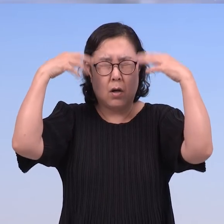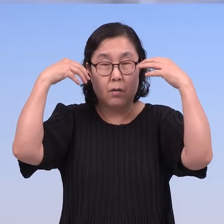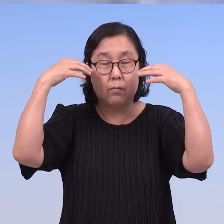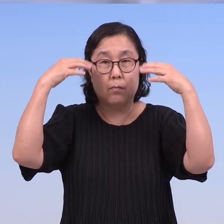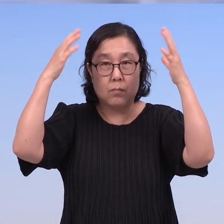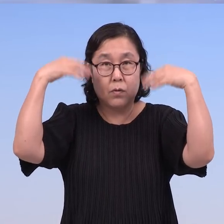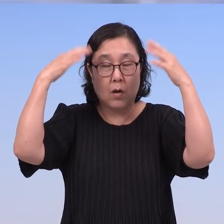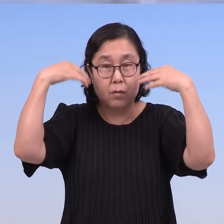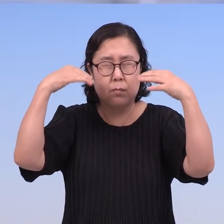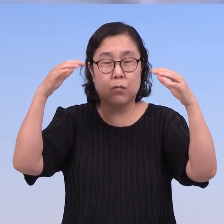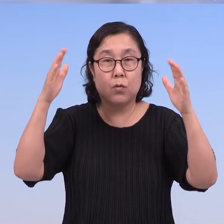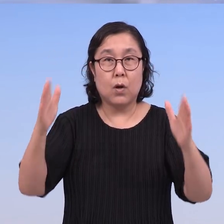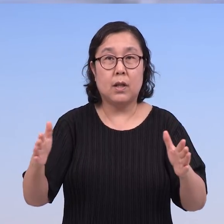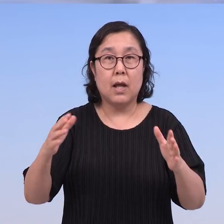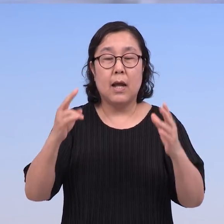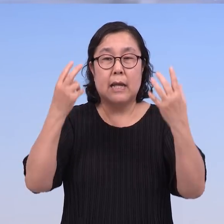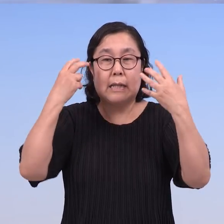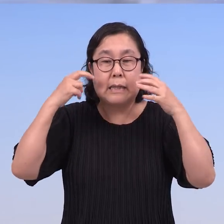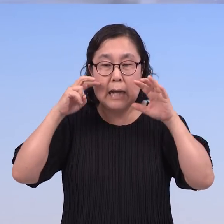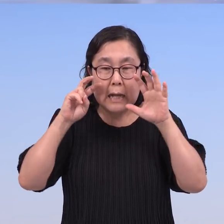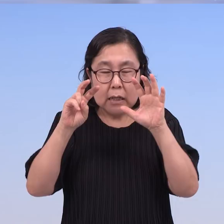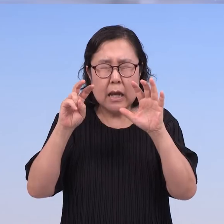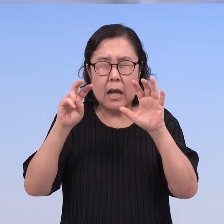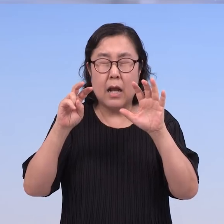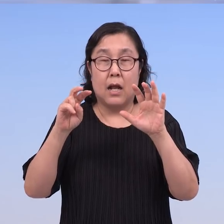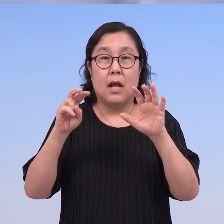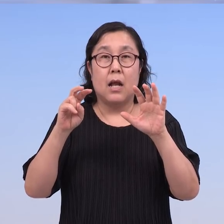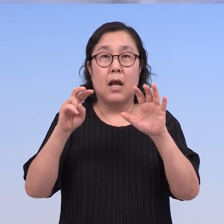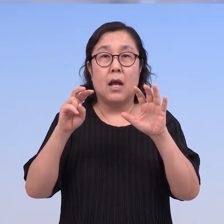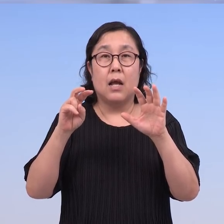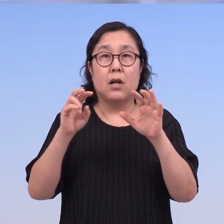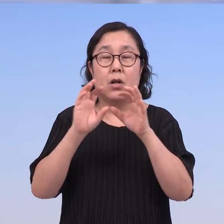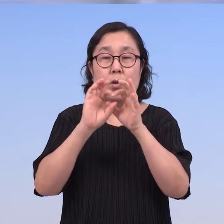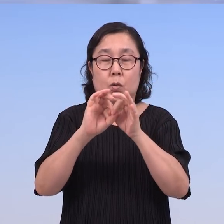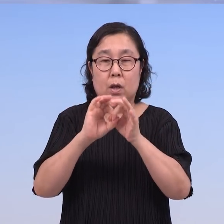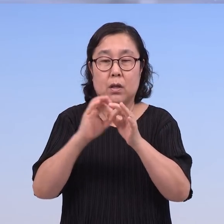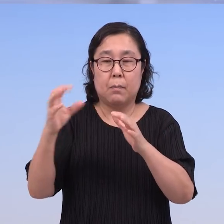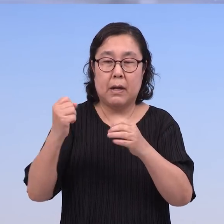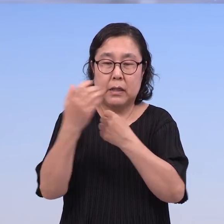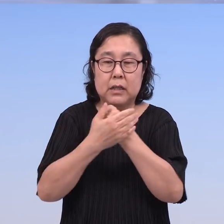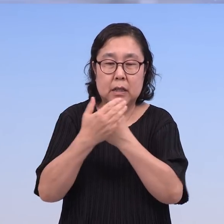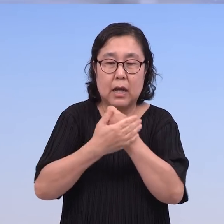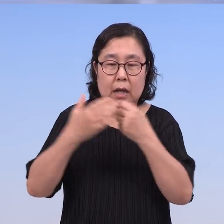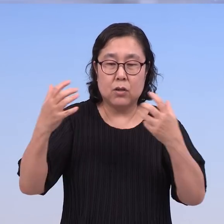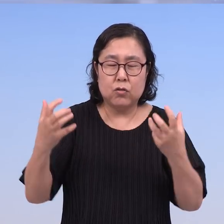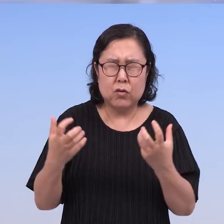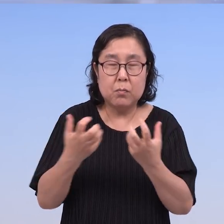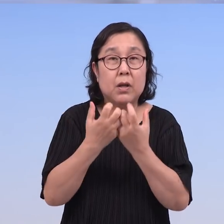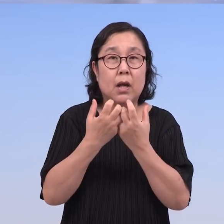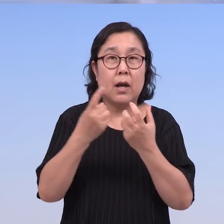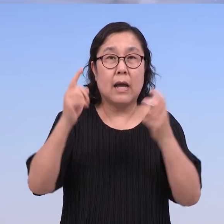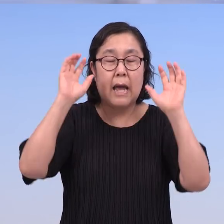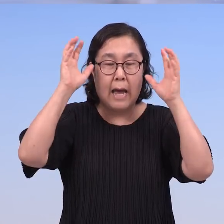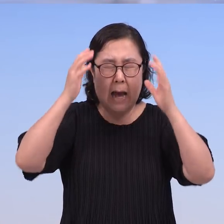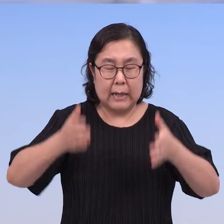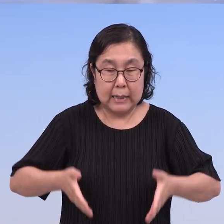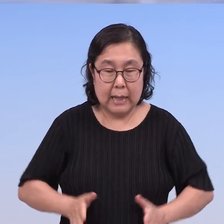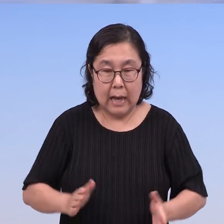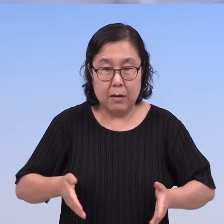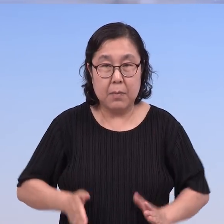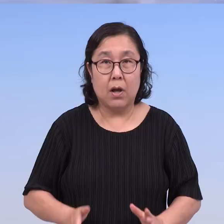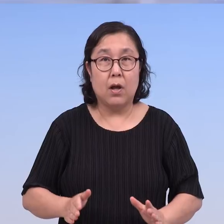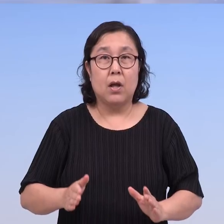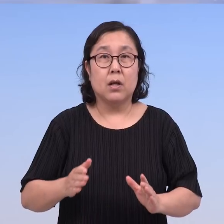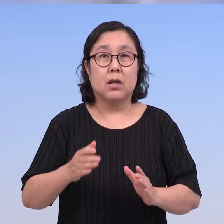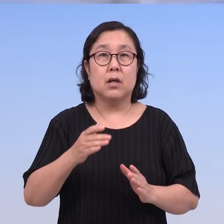여름 동안에 이 다니엘 통해 가지고 막 너무너무 충만한 이걸 여러분에게 빨리 전하고 싶은데, 마치 그 산모가